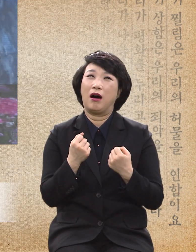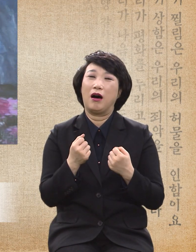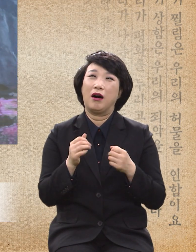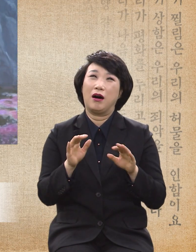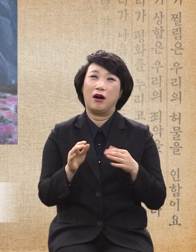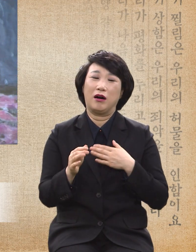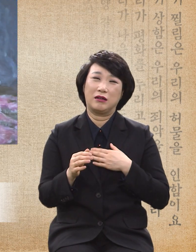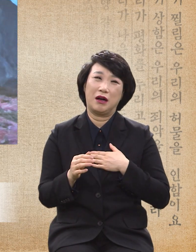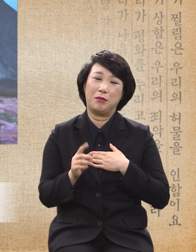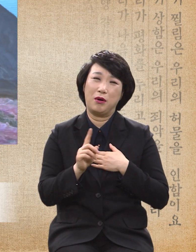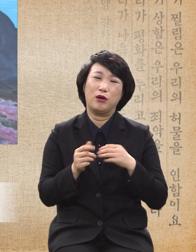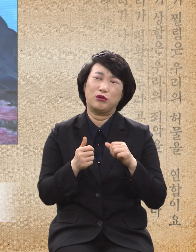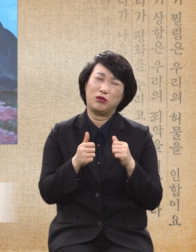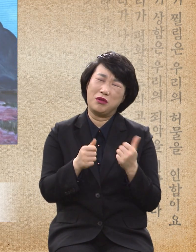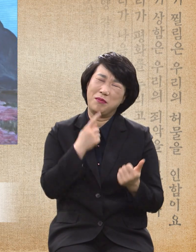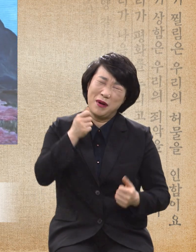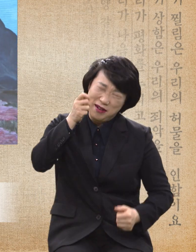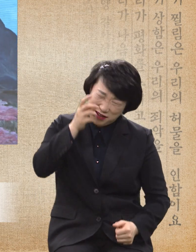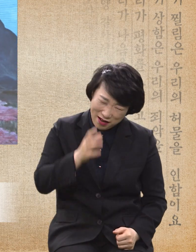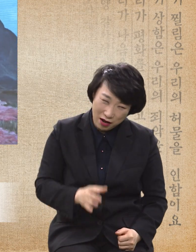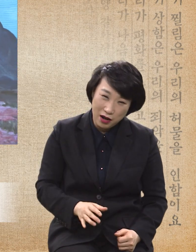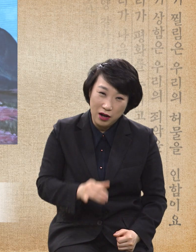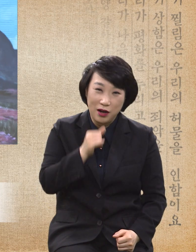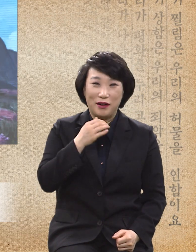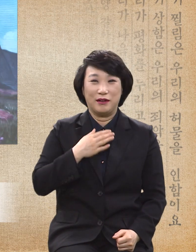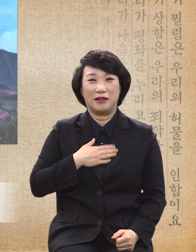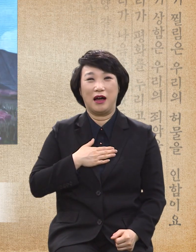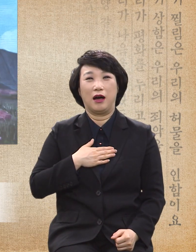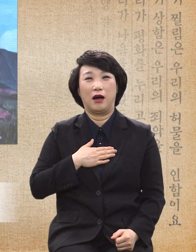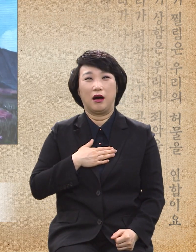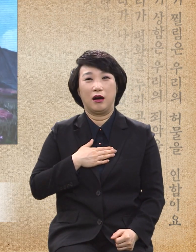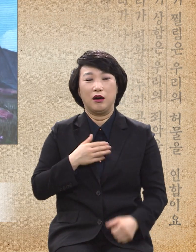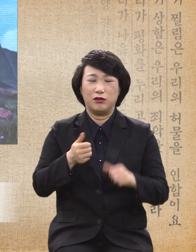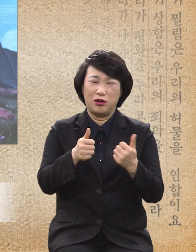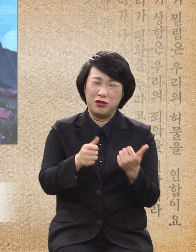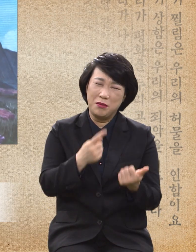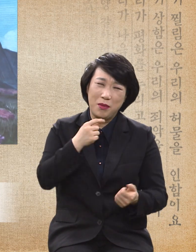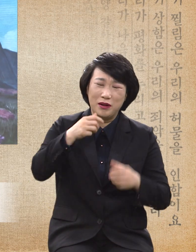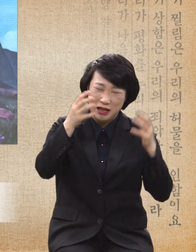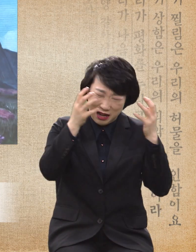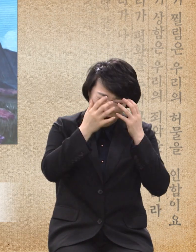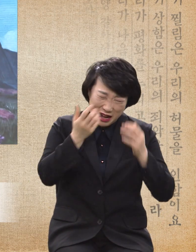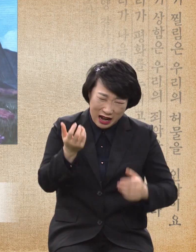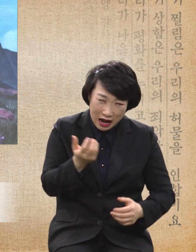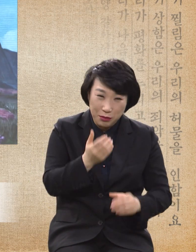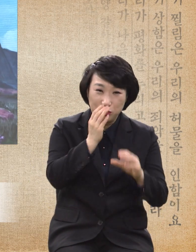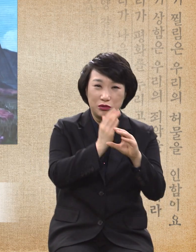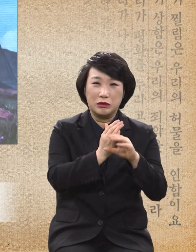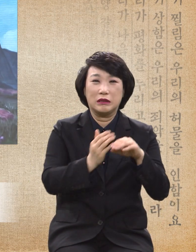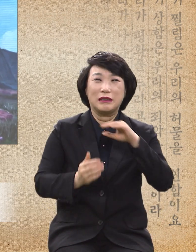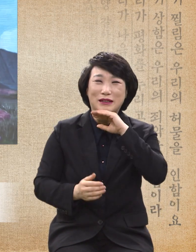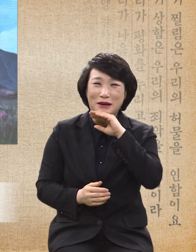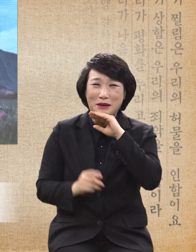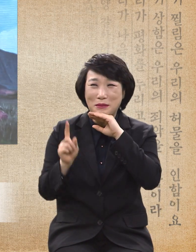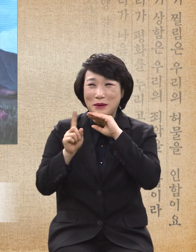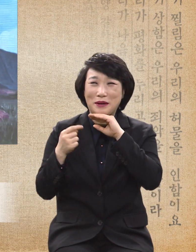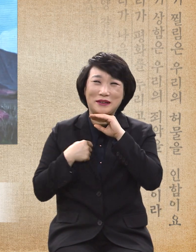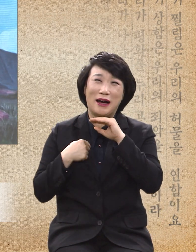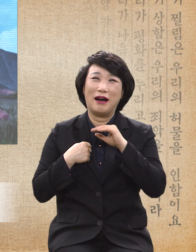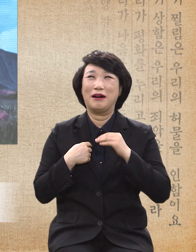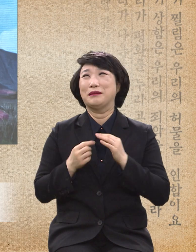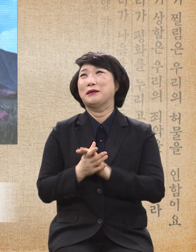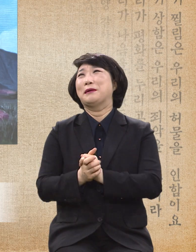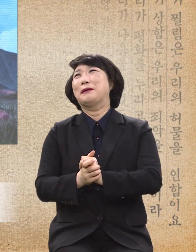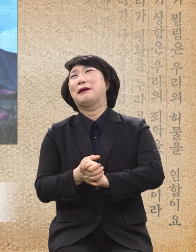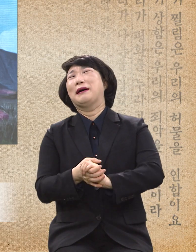죽을 뻔을 수없이 했다네요. 이게 죽을 뻔한 고통 속에서 기다리는 것이 무엇이냐?